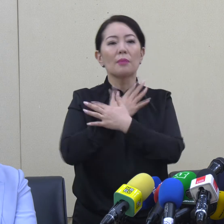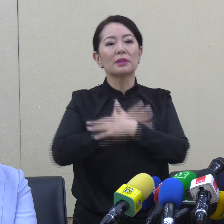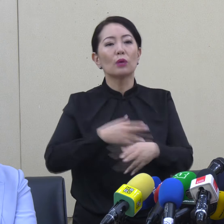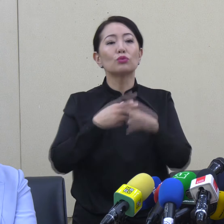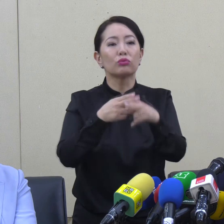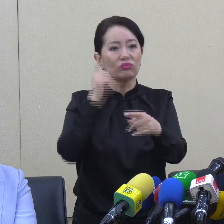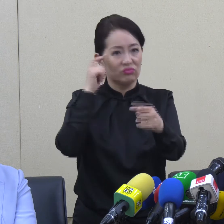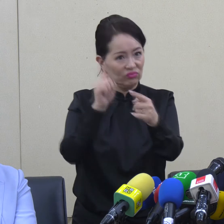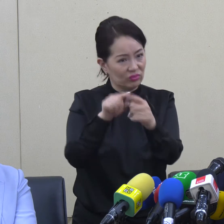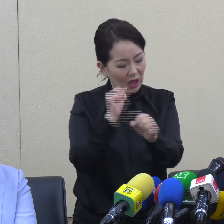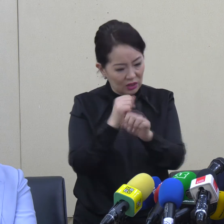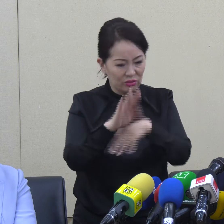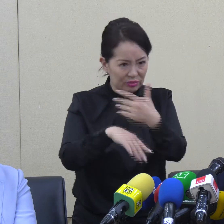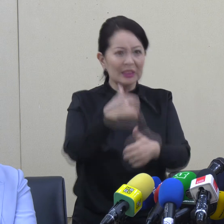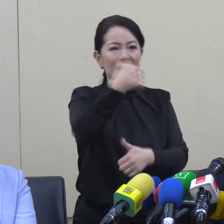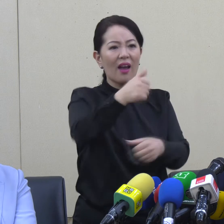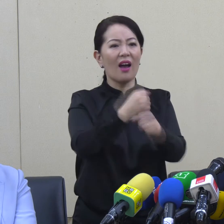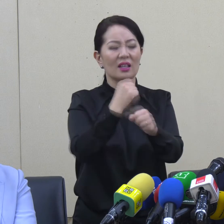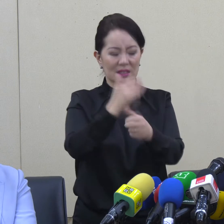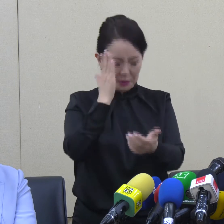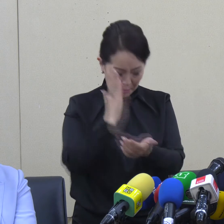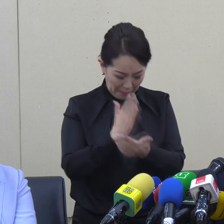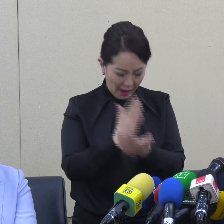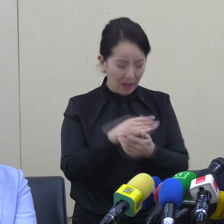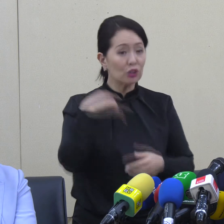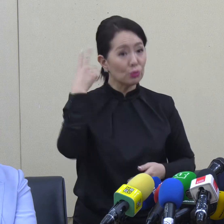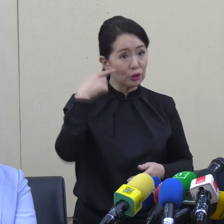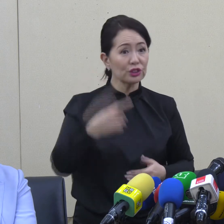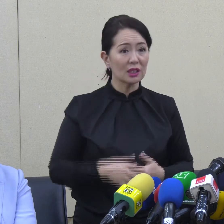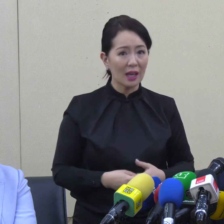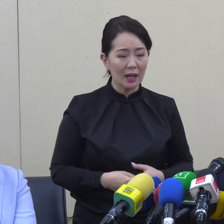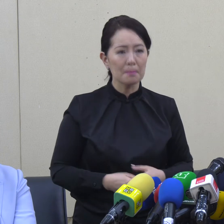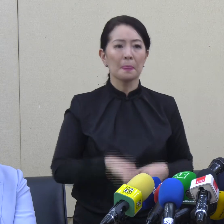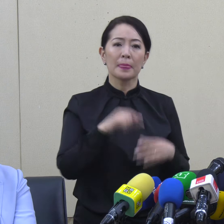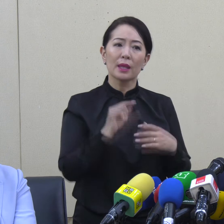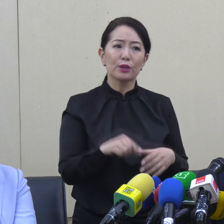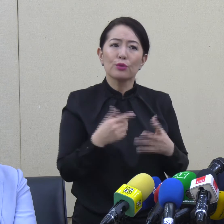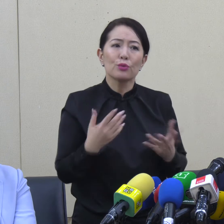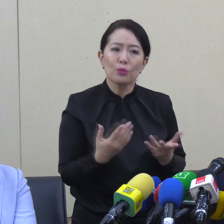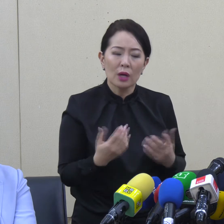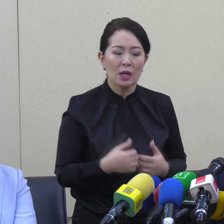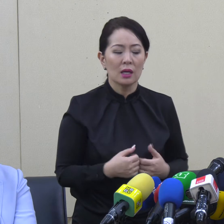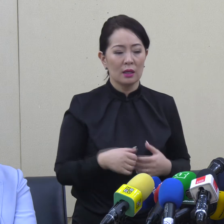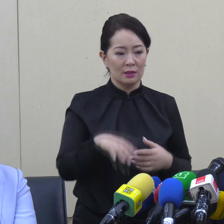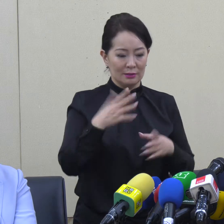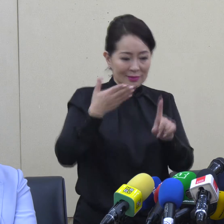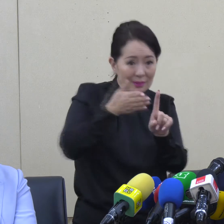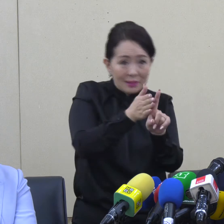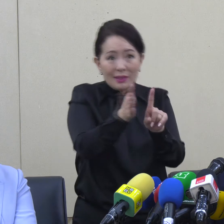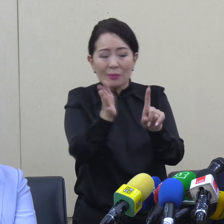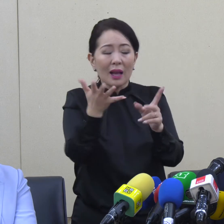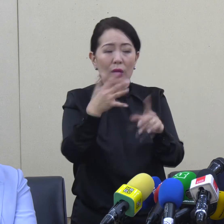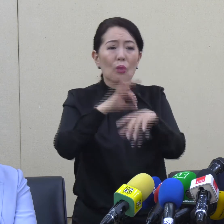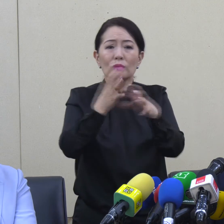байх ийм үйл хэргийг бол гүйцээж байгаа, сайн гүйцээж байгаа гэж бодож байна. Тэгээ энэ бол ерөөсөө дамжиг зам нь агаар тусдын